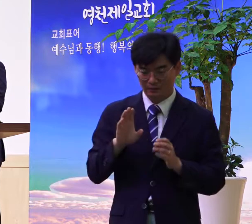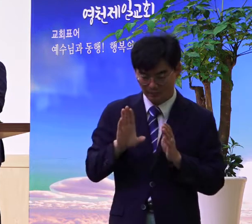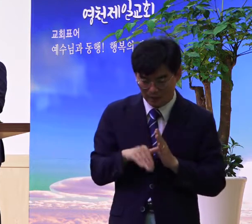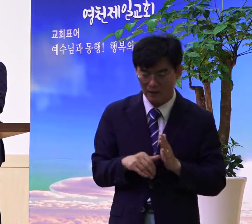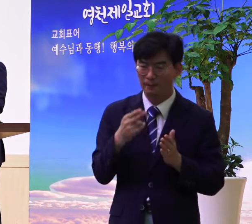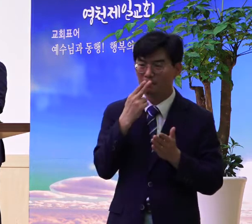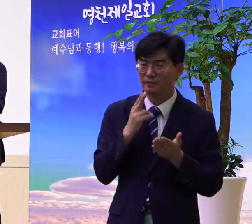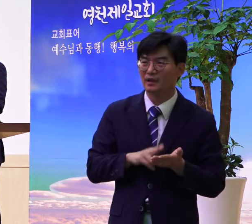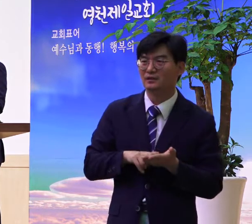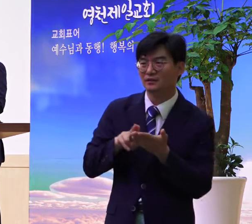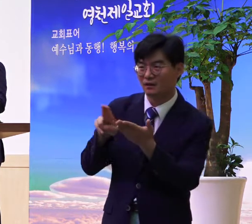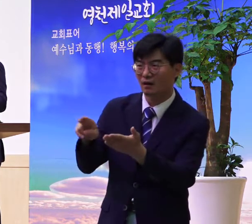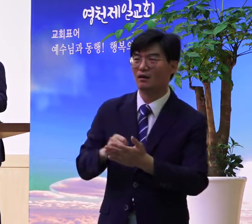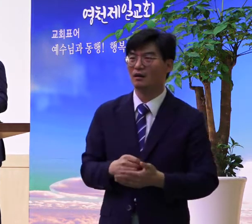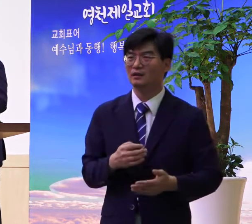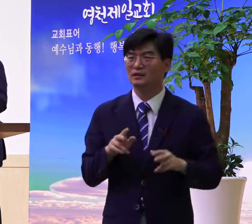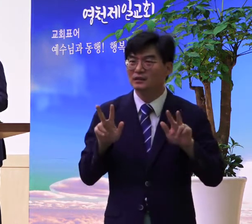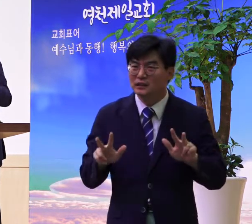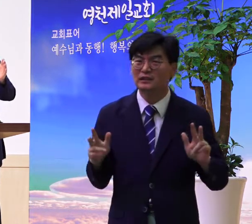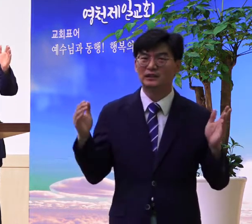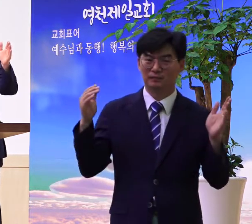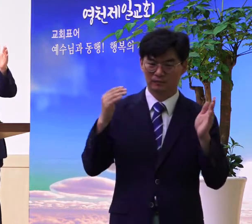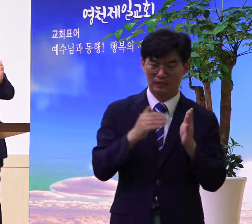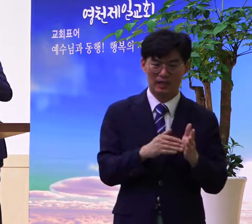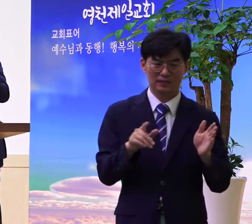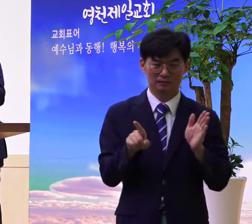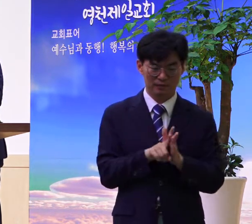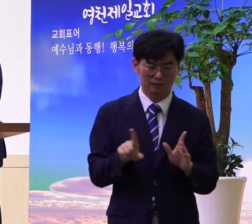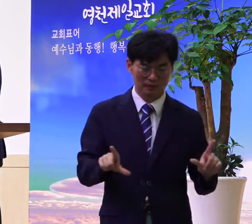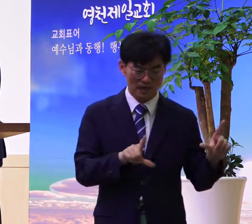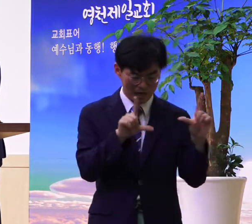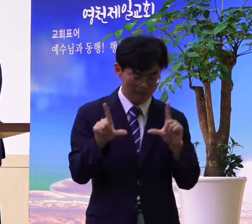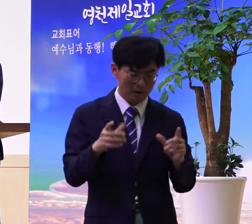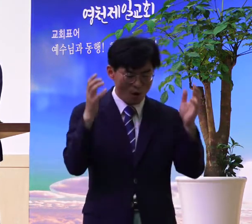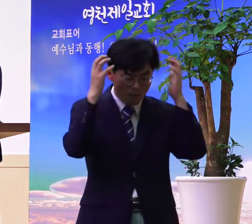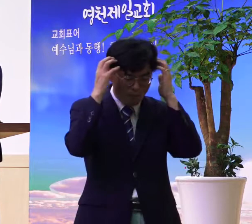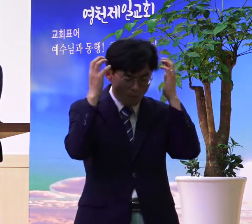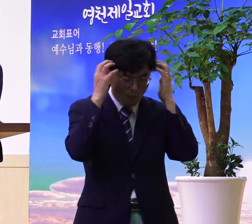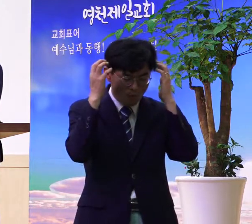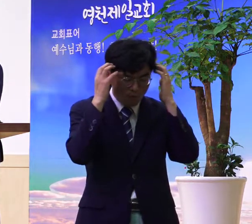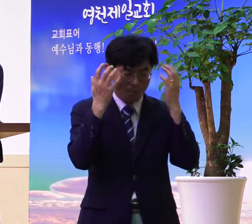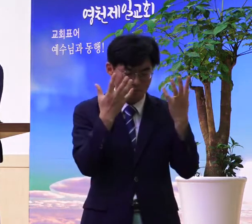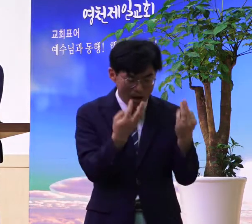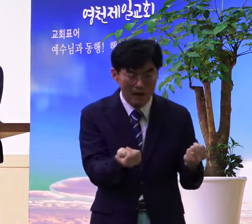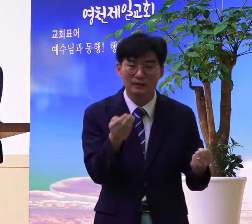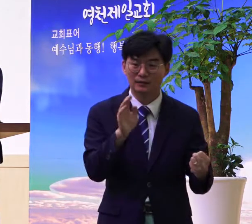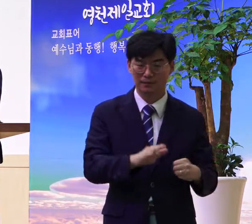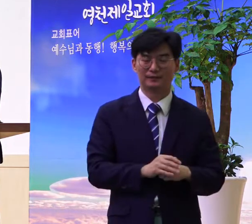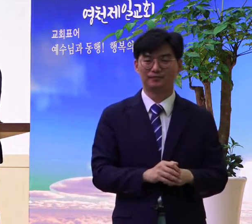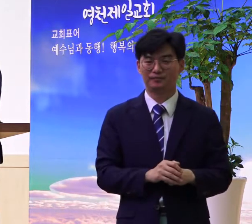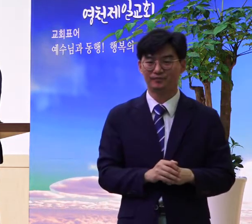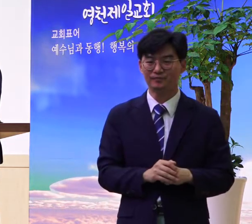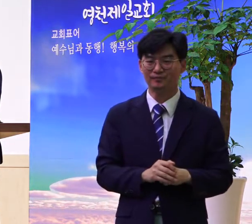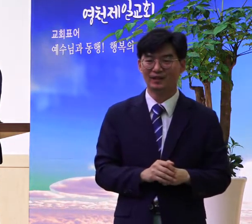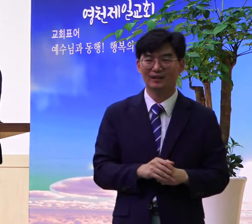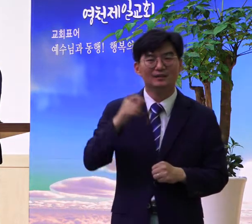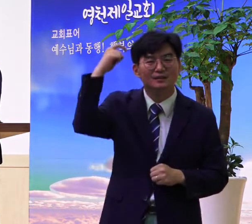이야기합니다. 바울 자신이 지금까지 걸어온 신앙의 길을 회고하고 또